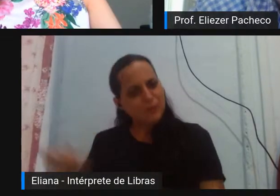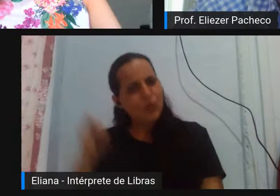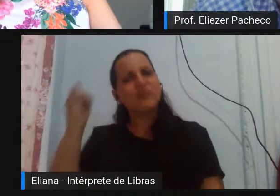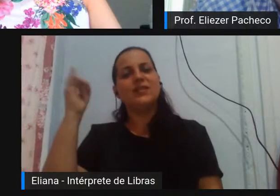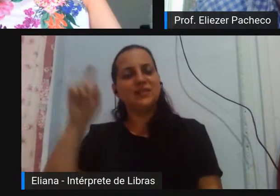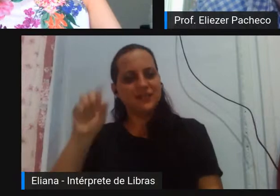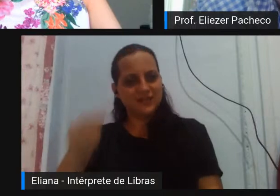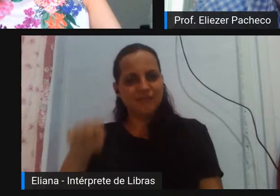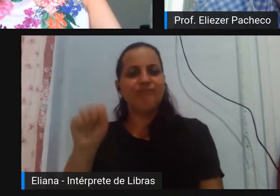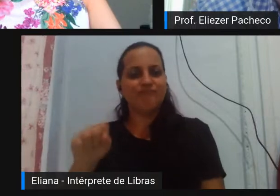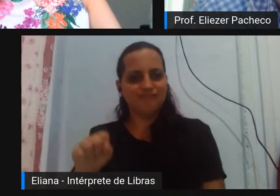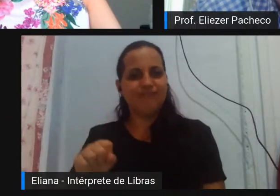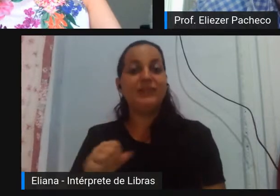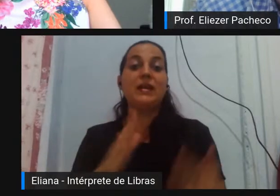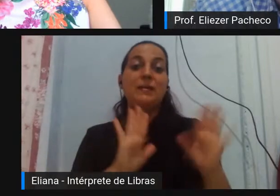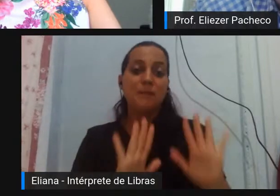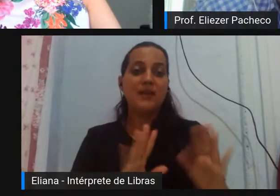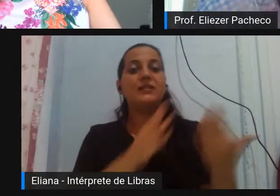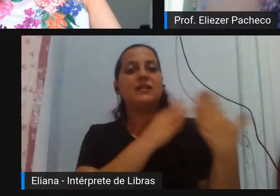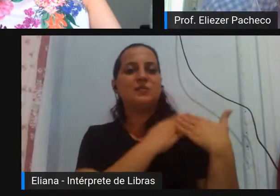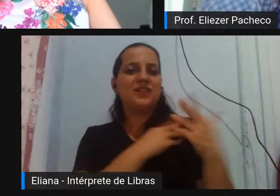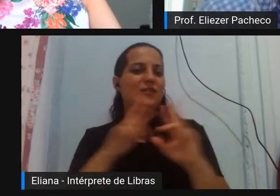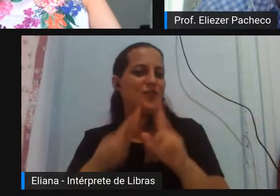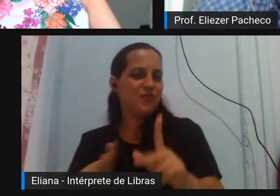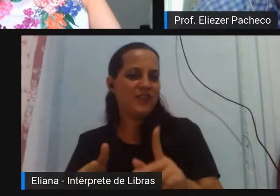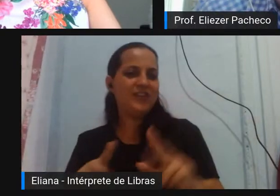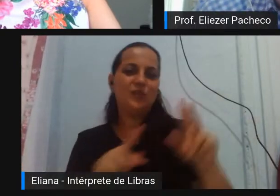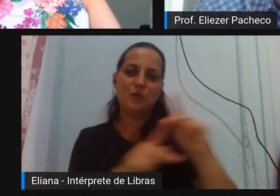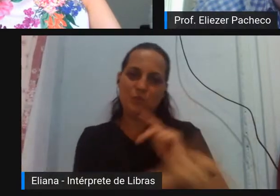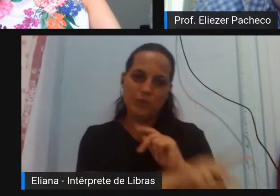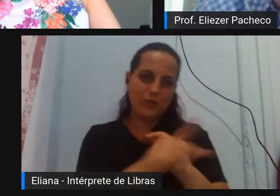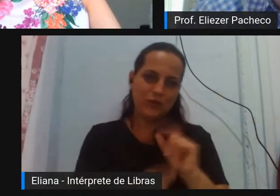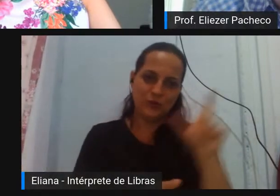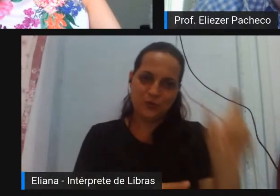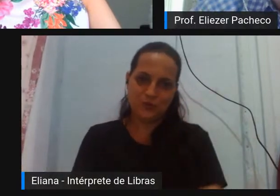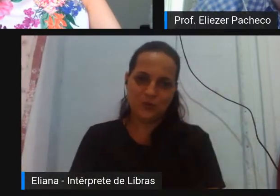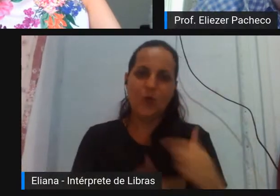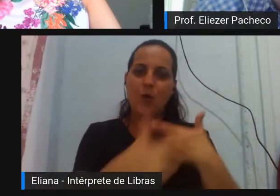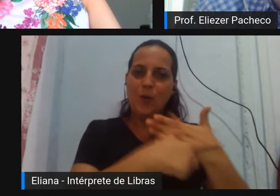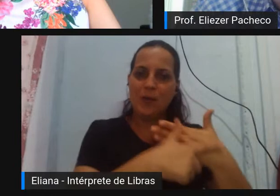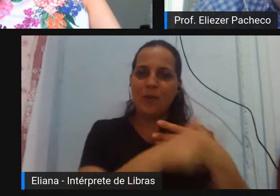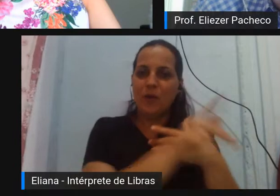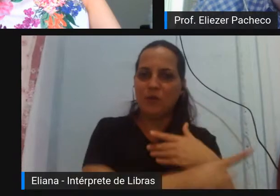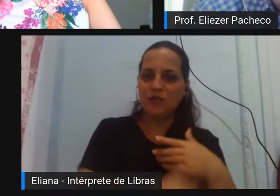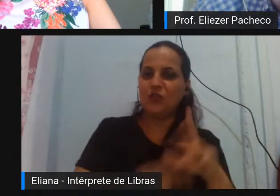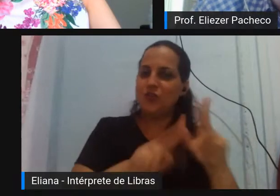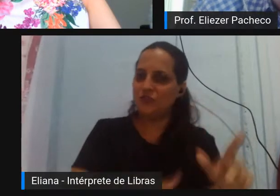Com responsabilidades diferentes, mas também tem que ter uma postura